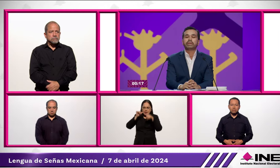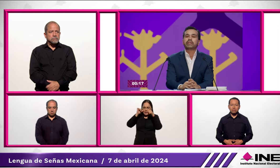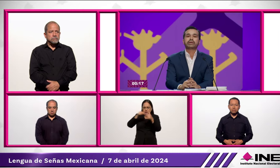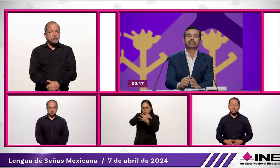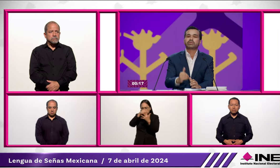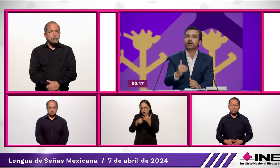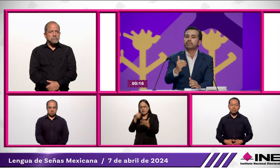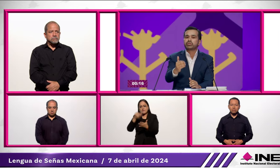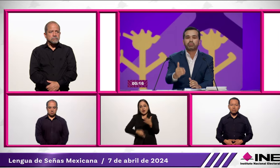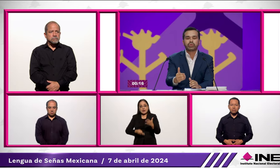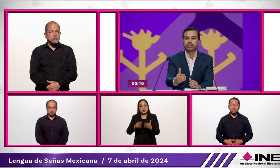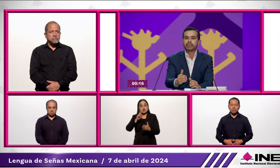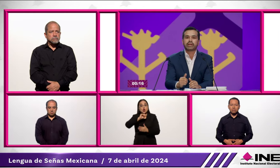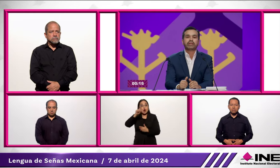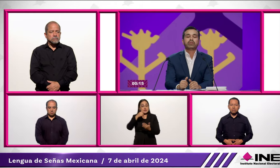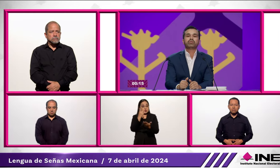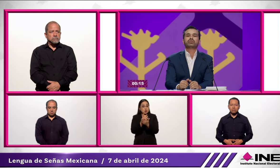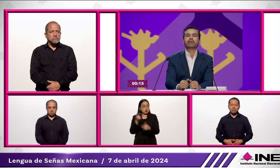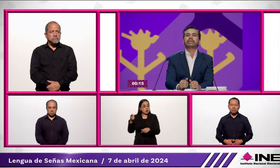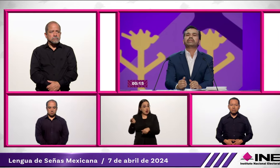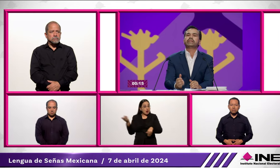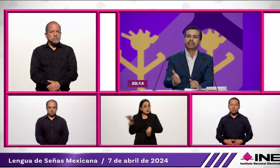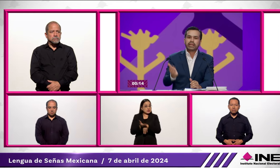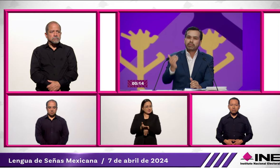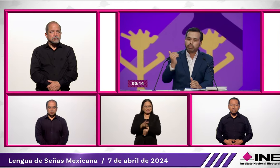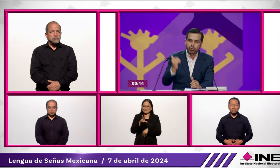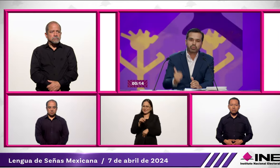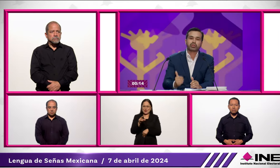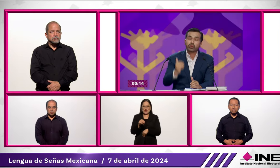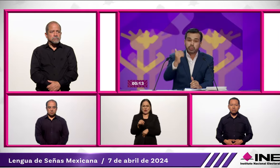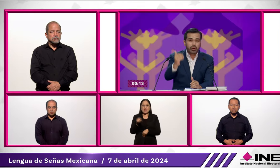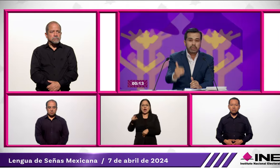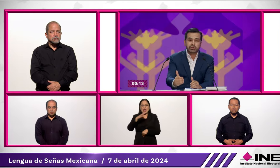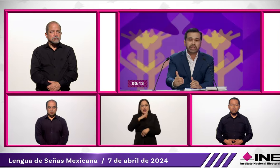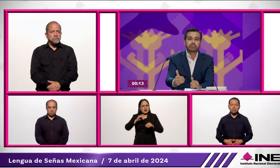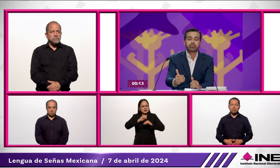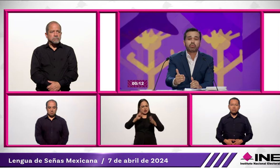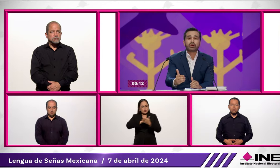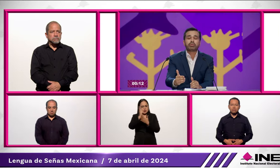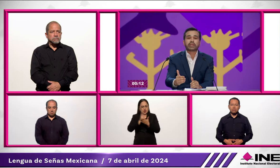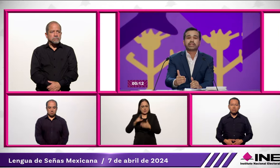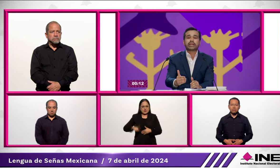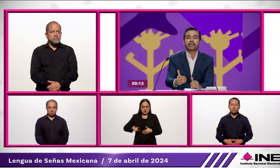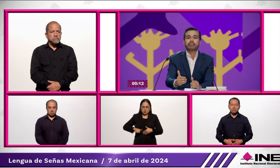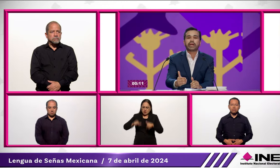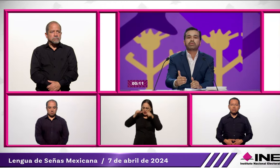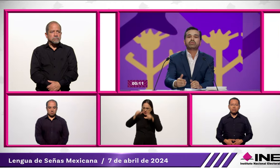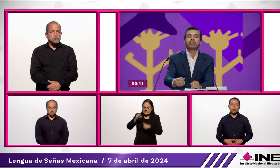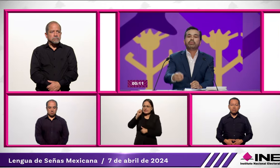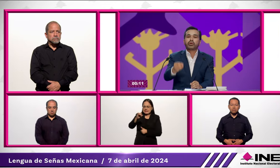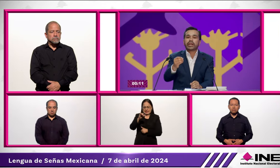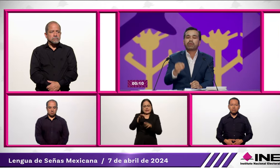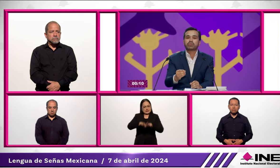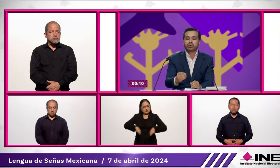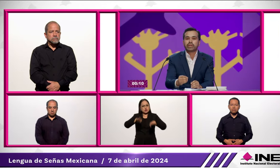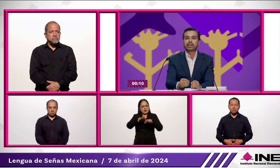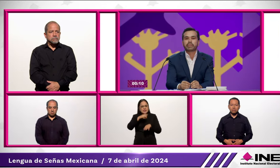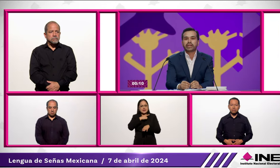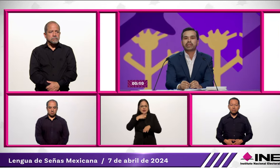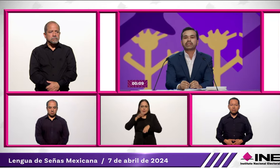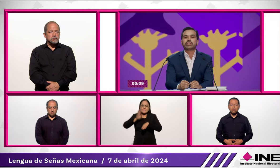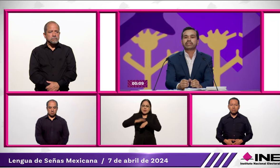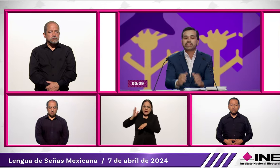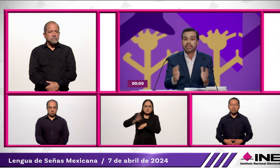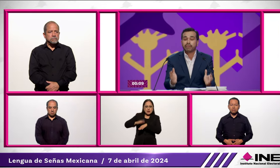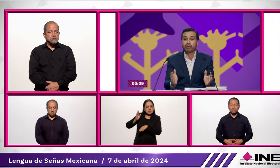no solamente ver desde una visión punitiva, no solamente, por supuesto que los programas sociales son muy importantes y hay que ampliarlos, pero hay que construir